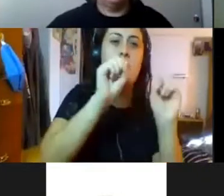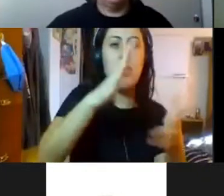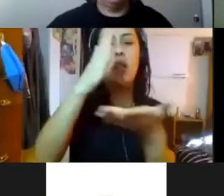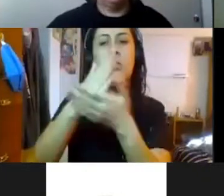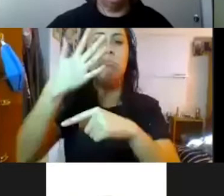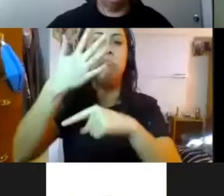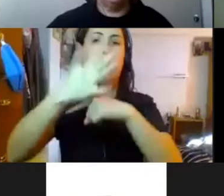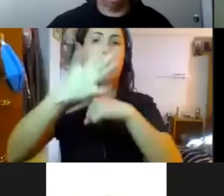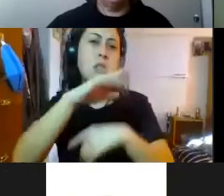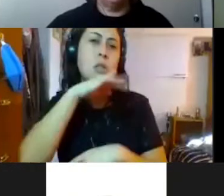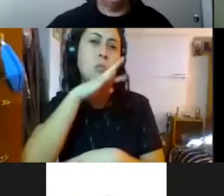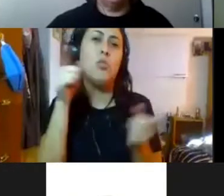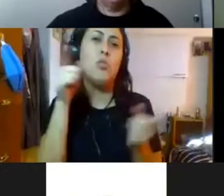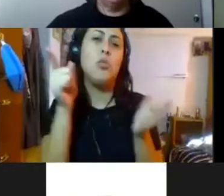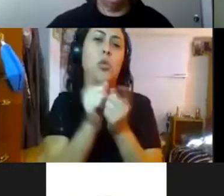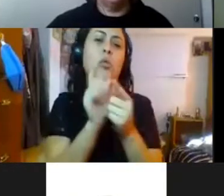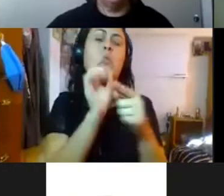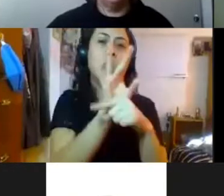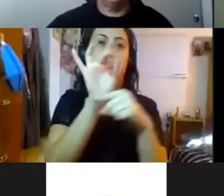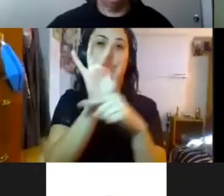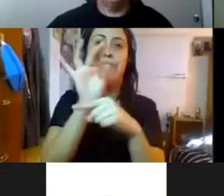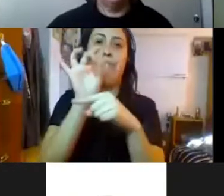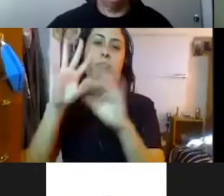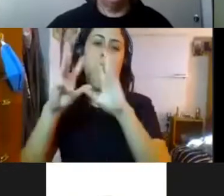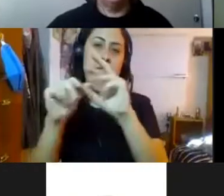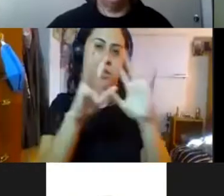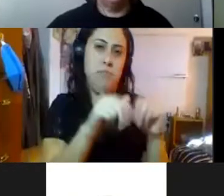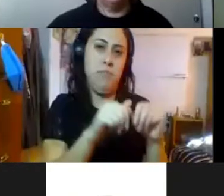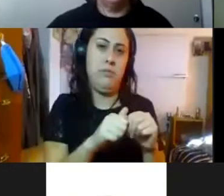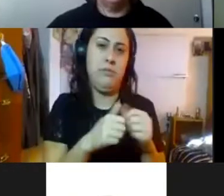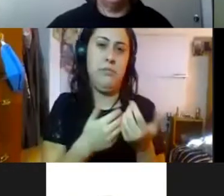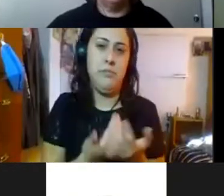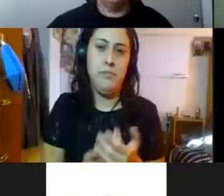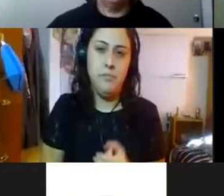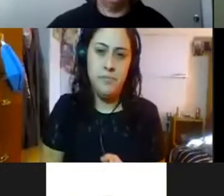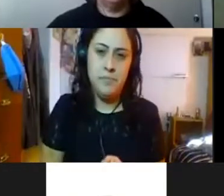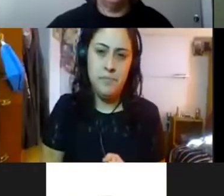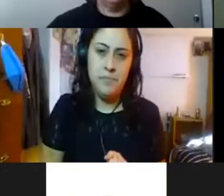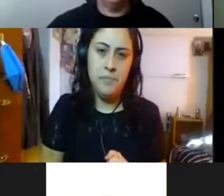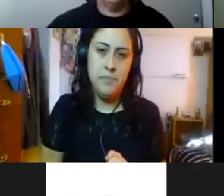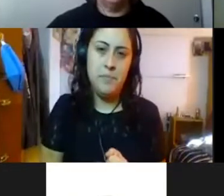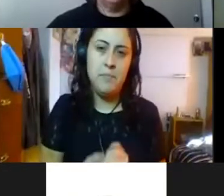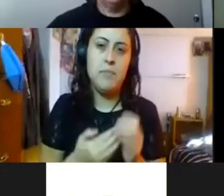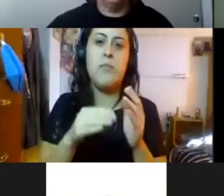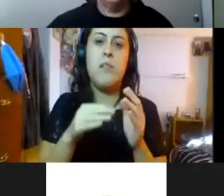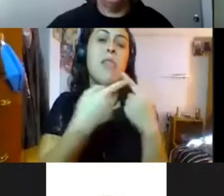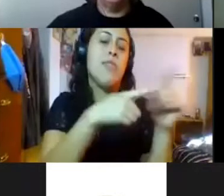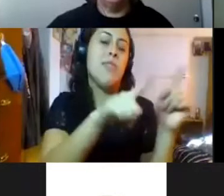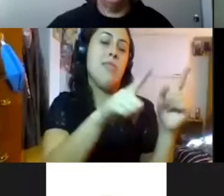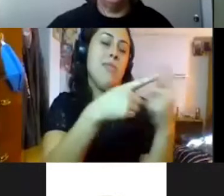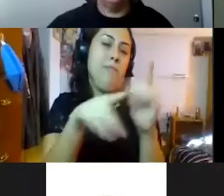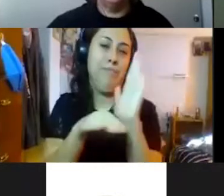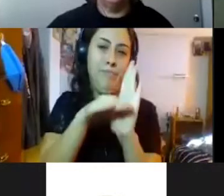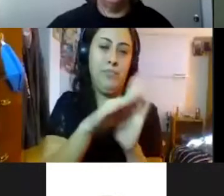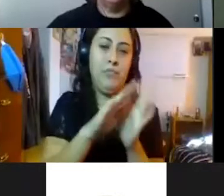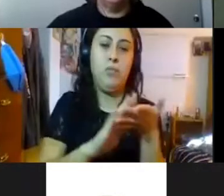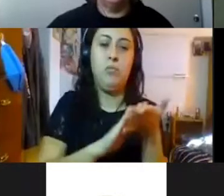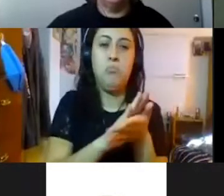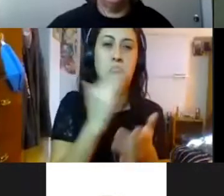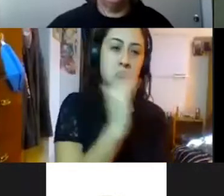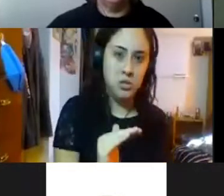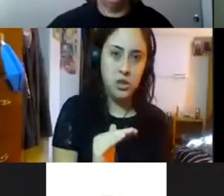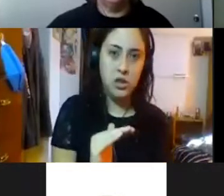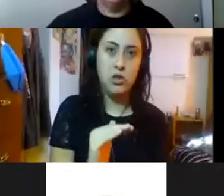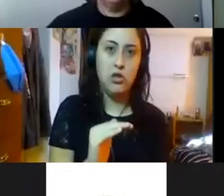máximo también, hacia los diferentes como niveles etarios, porque ni siquiera hemos podido hacer realmente